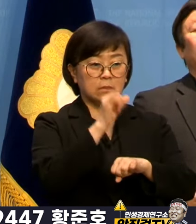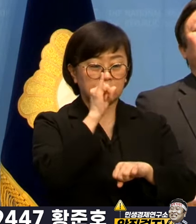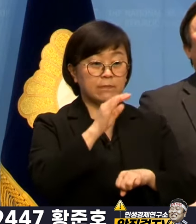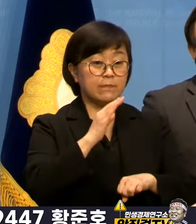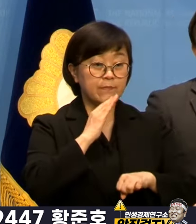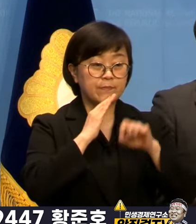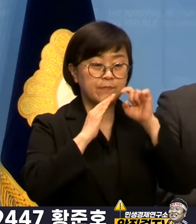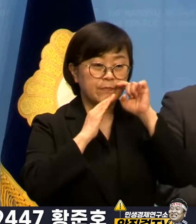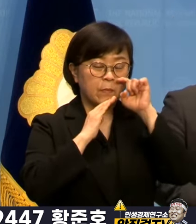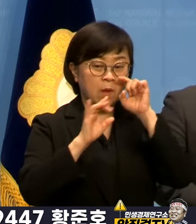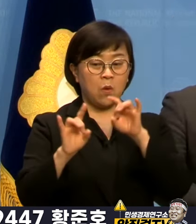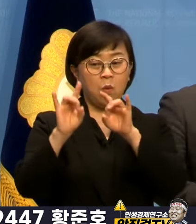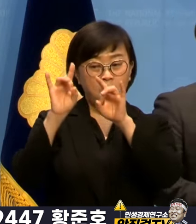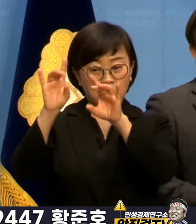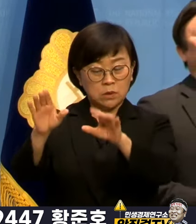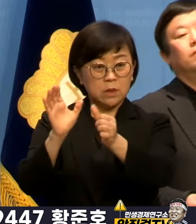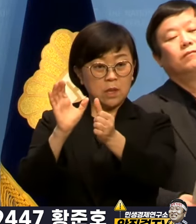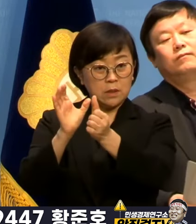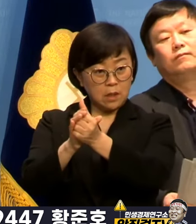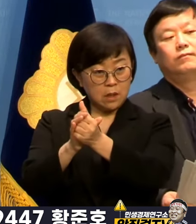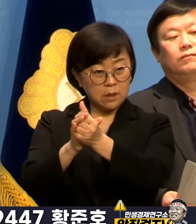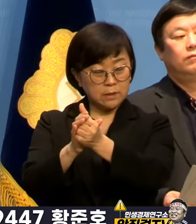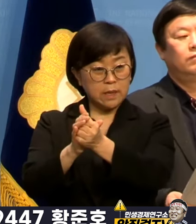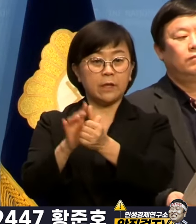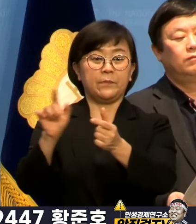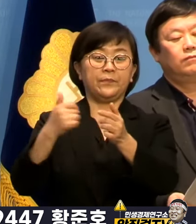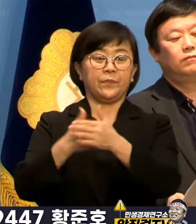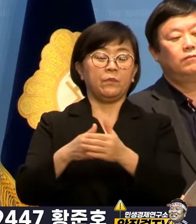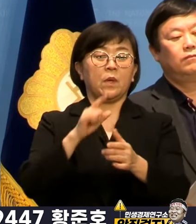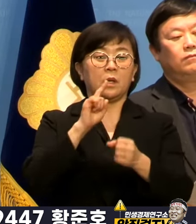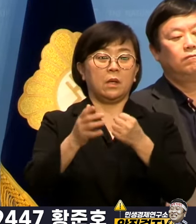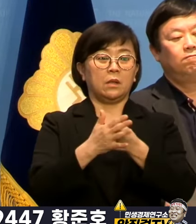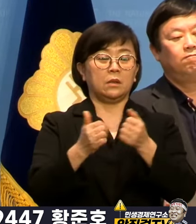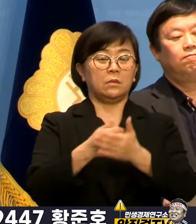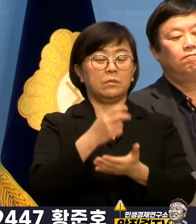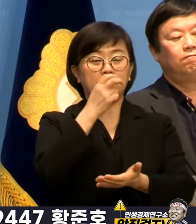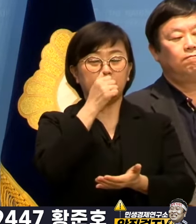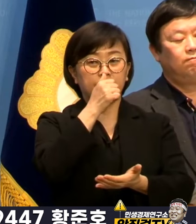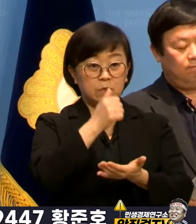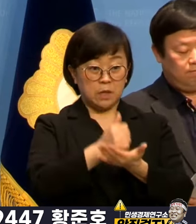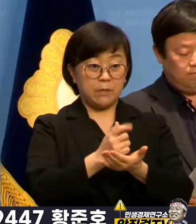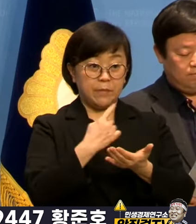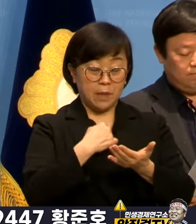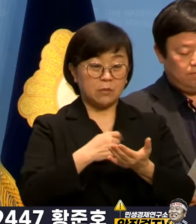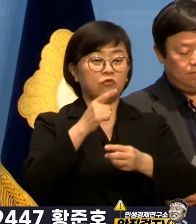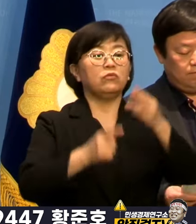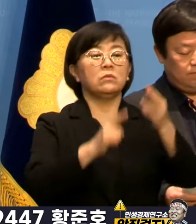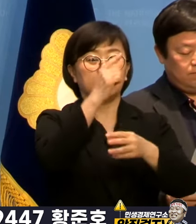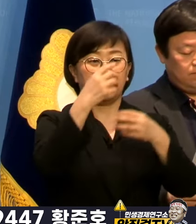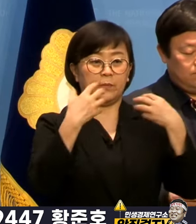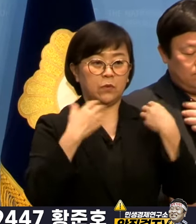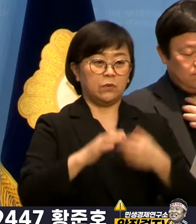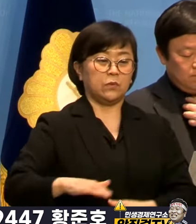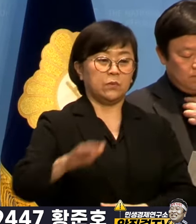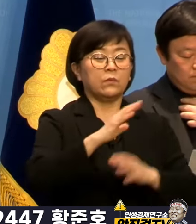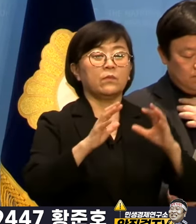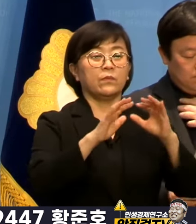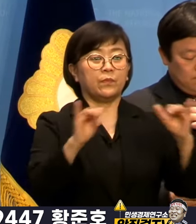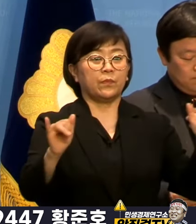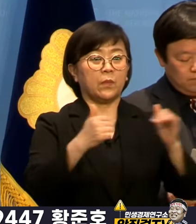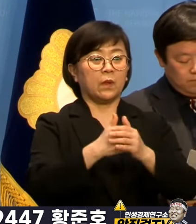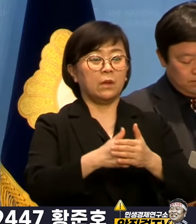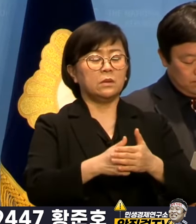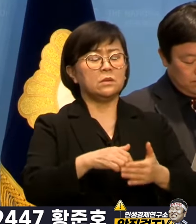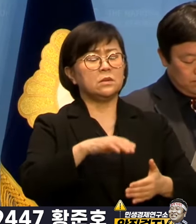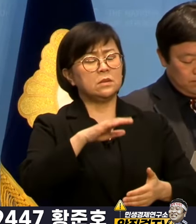불구하고 호주 대사 운명이라는 초유의 범법적 행위를 하고 있는 윤 정권은 우리 국민들이